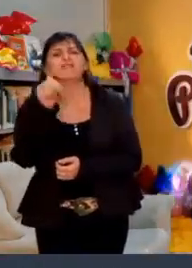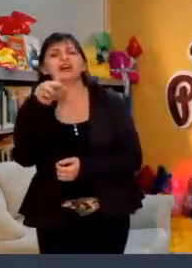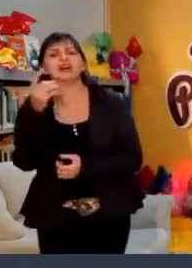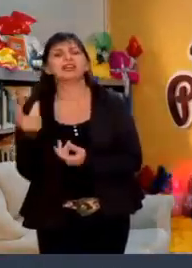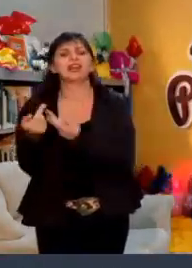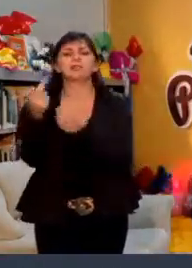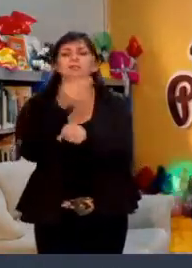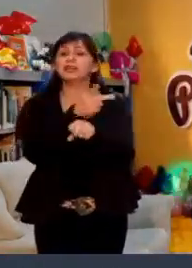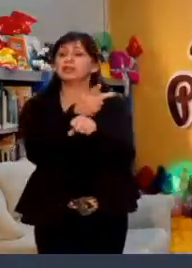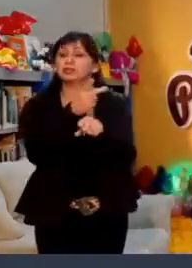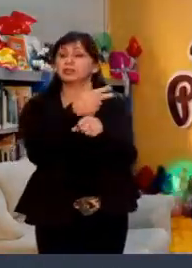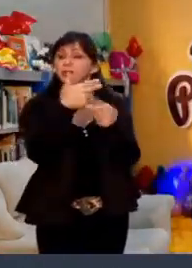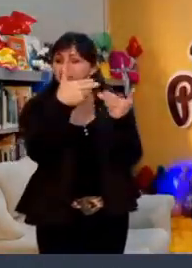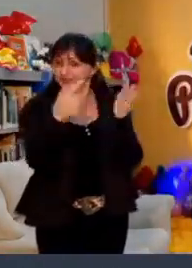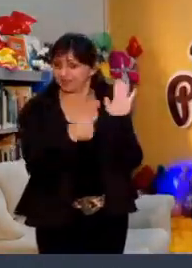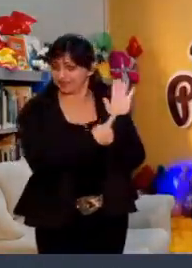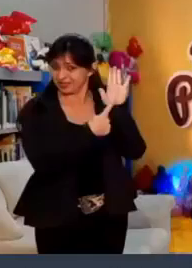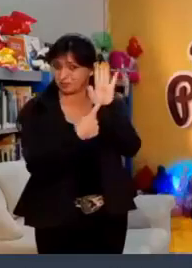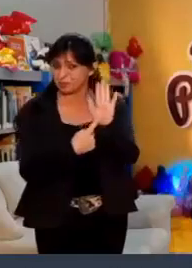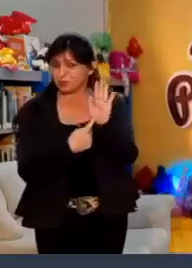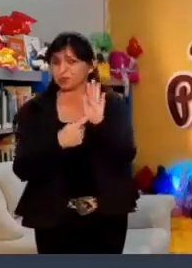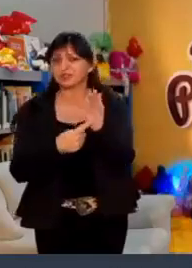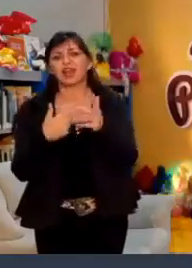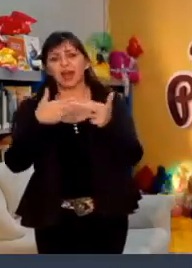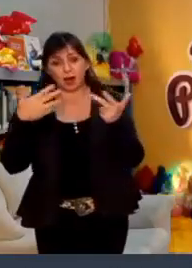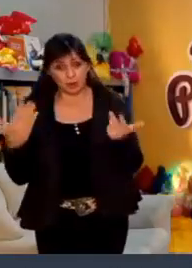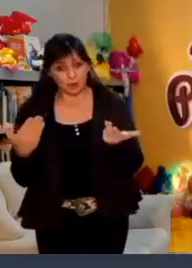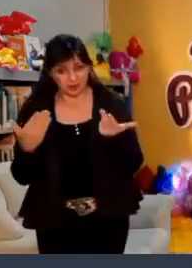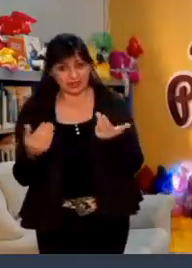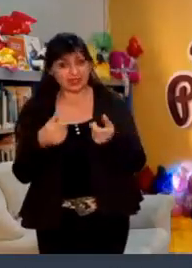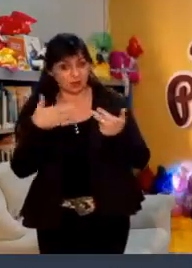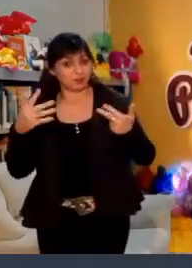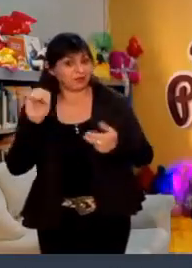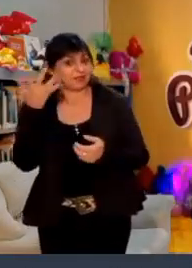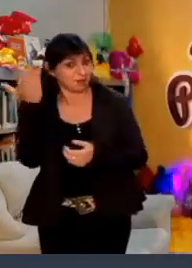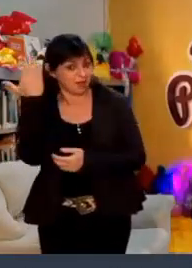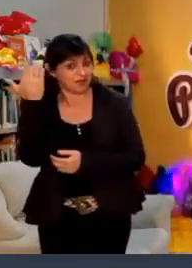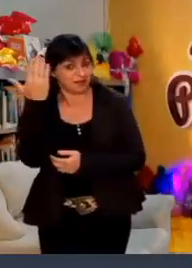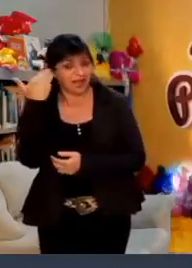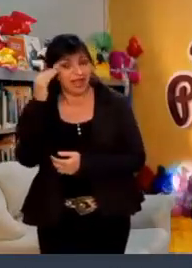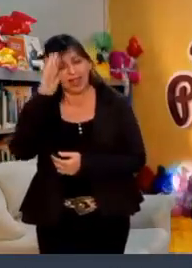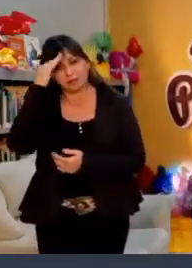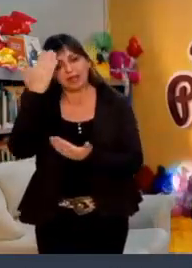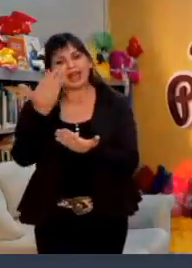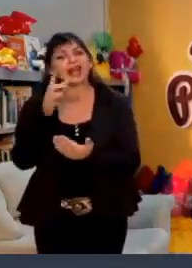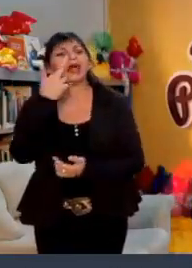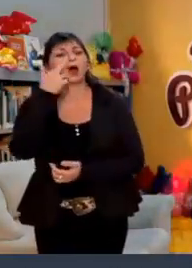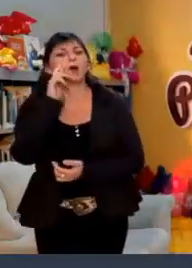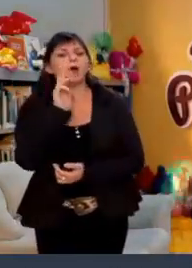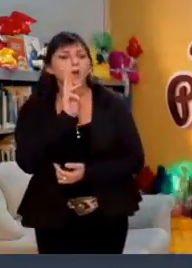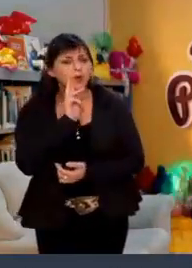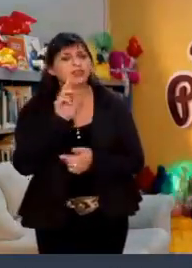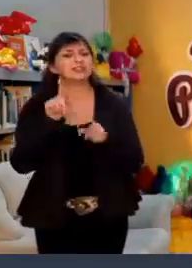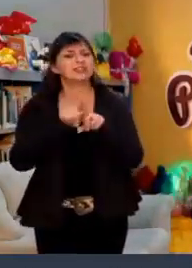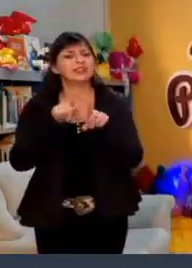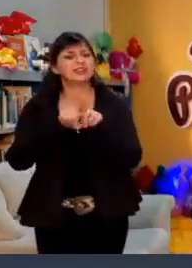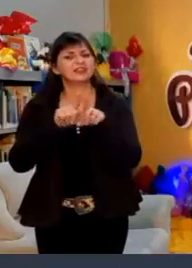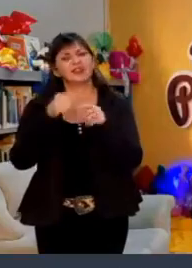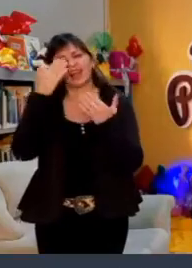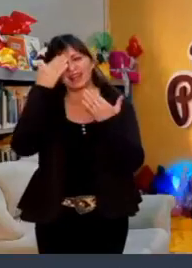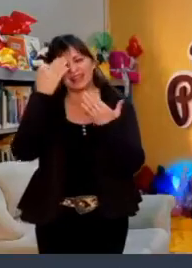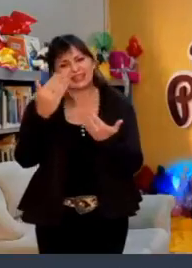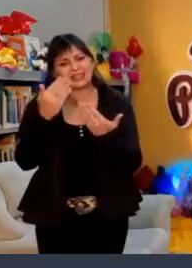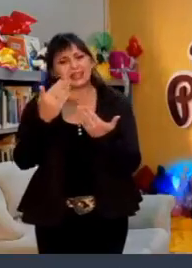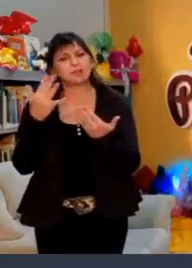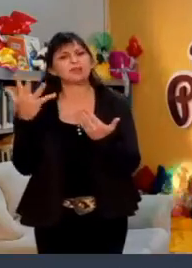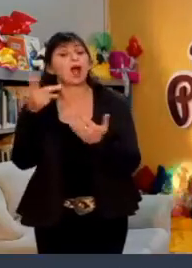pelo empréstimo de materiais, pela apresentação do Henrique, agradecemos a nossa intérprete de Libras, Rose, e agradecemos